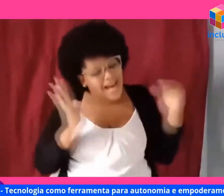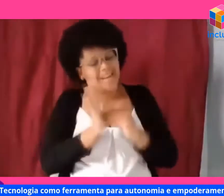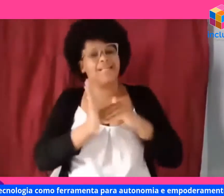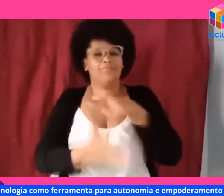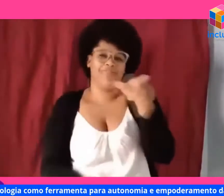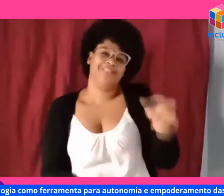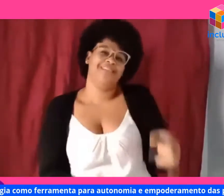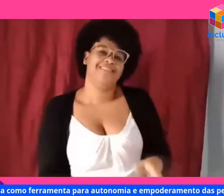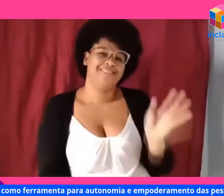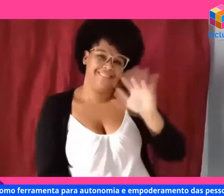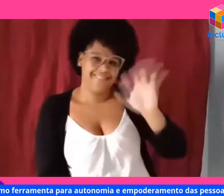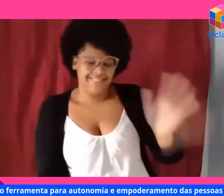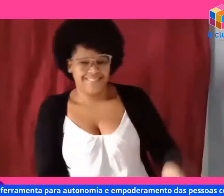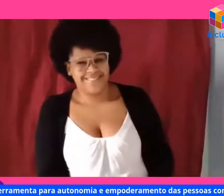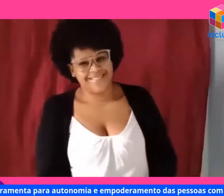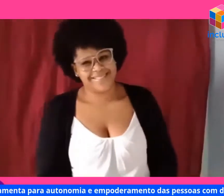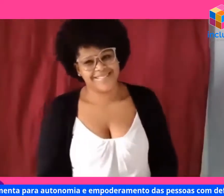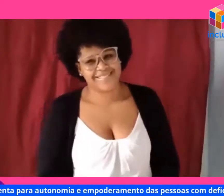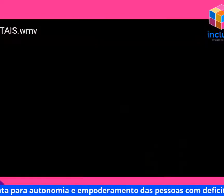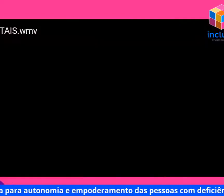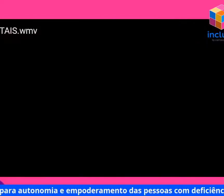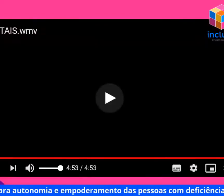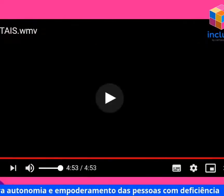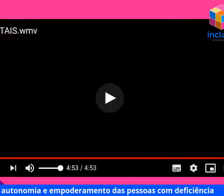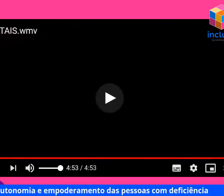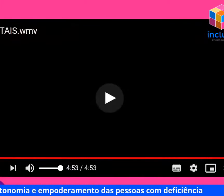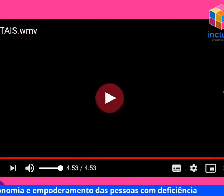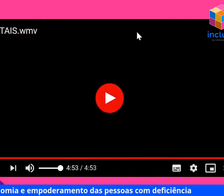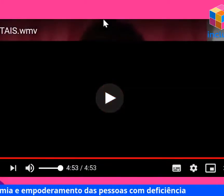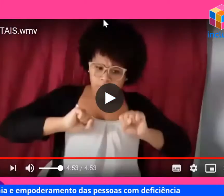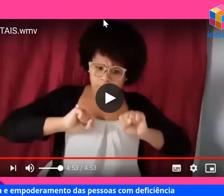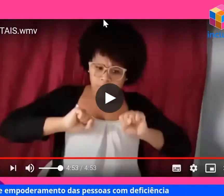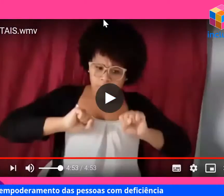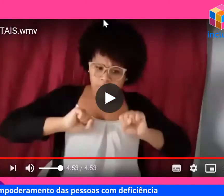e espero, aguardo vocês na inscrição. Tchau, tchau.